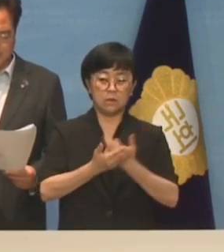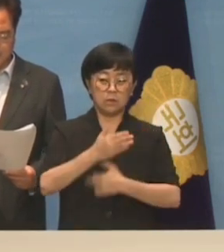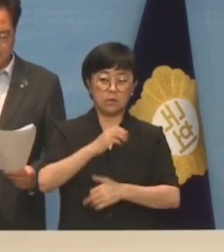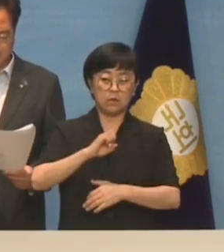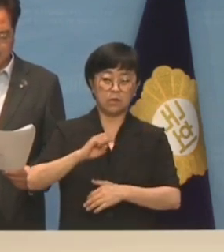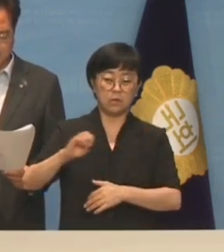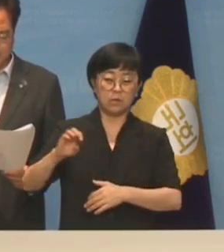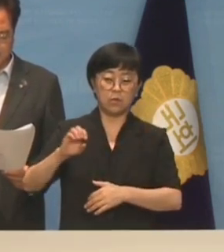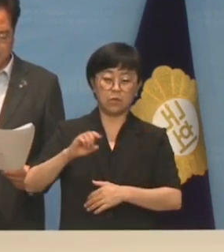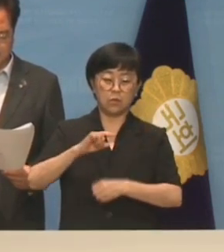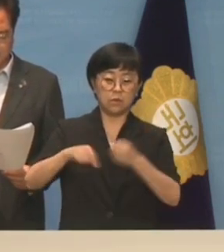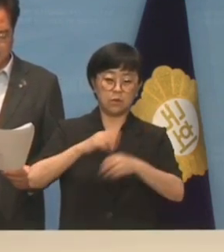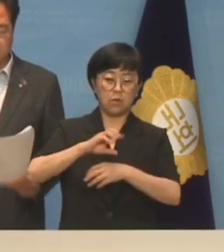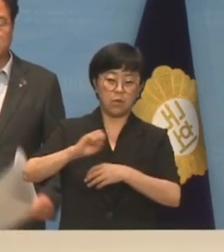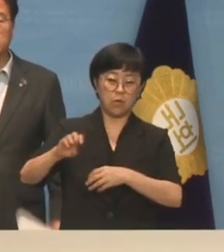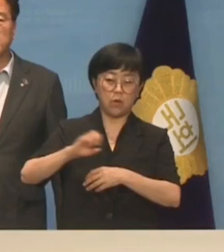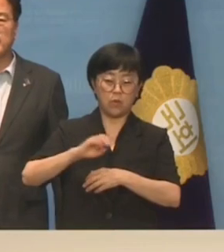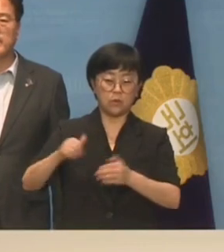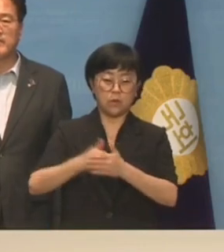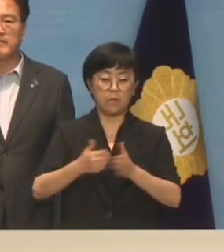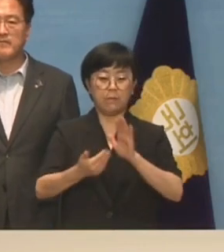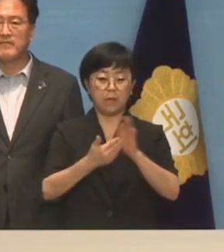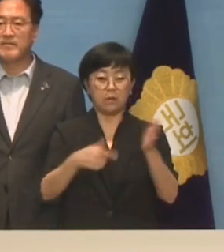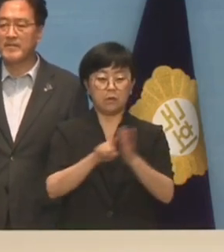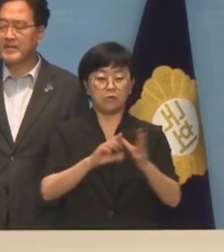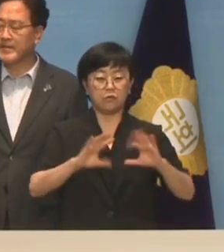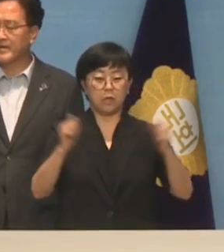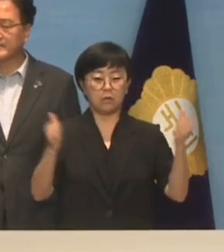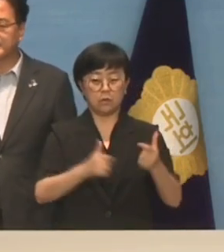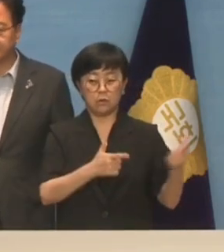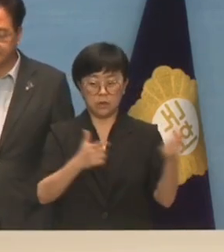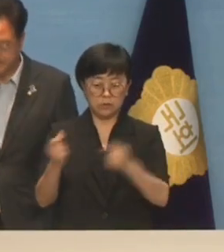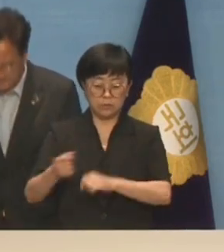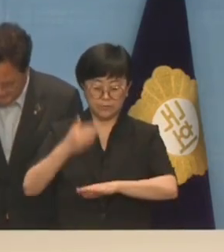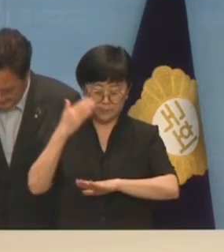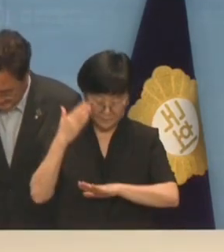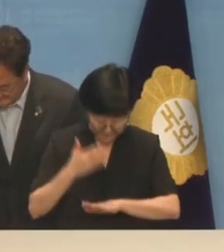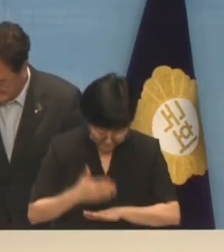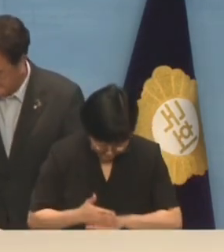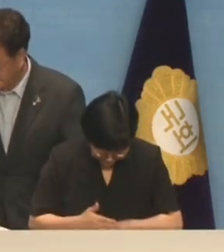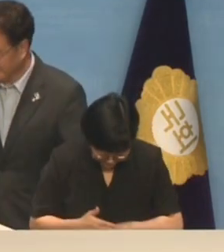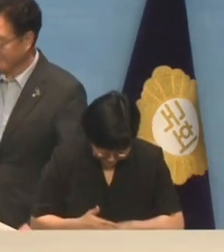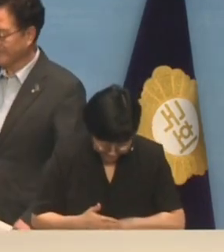해양투기 저지 대책위원회 국회의원 일동 마치겠습니다. 감사합니다.